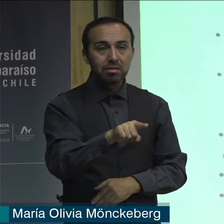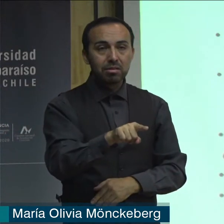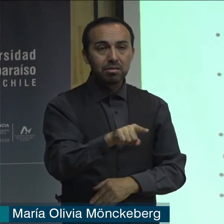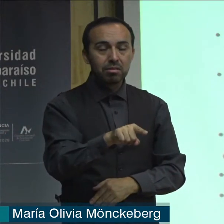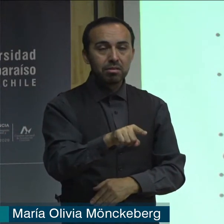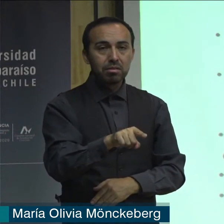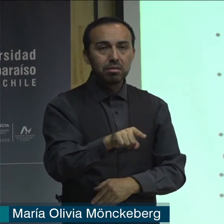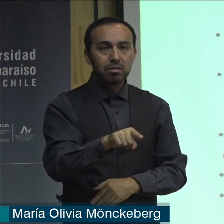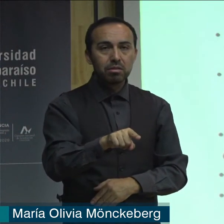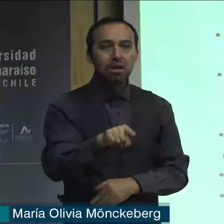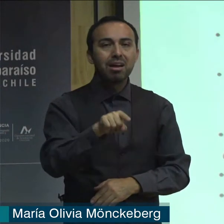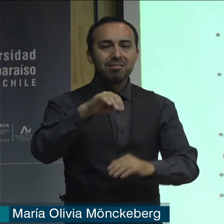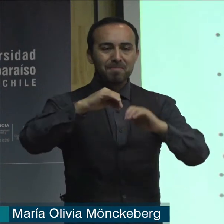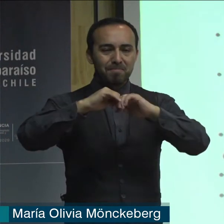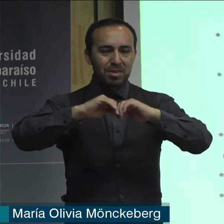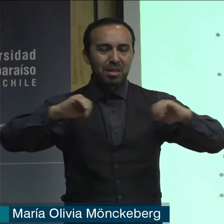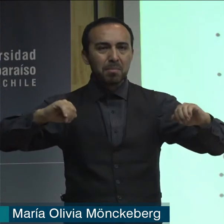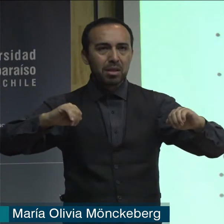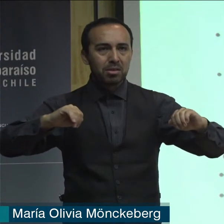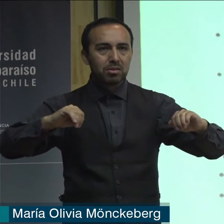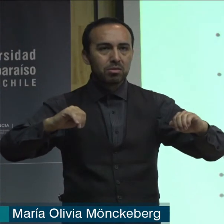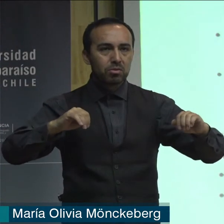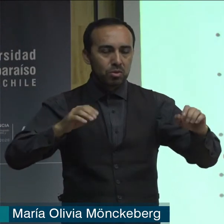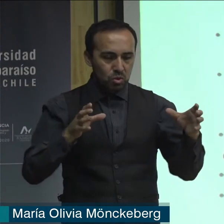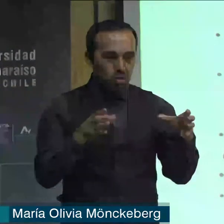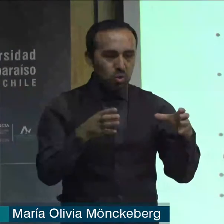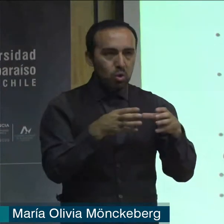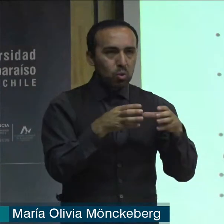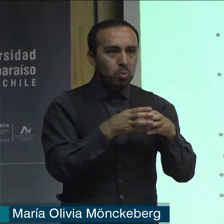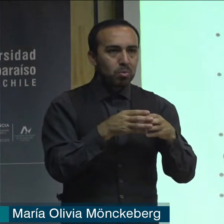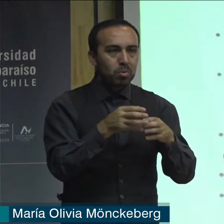separación de la sede regionales fue todo junto